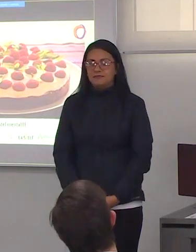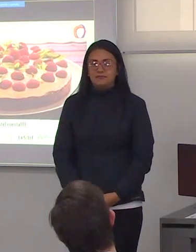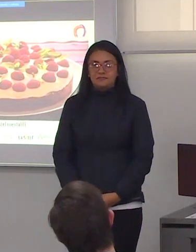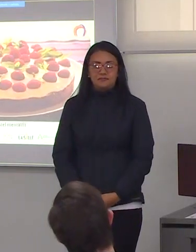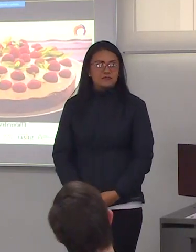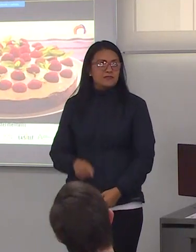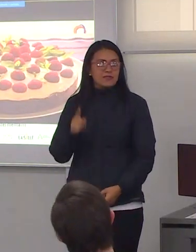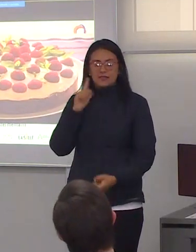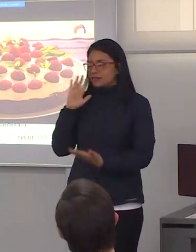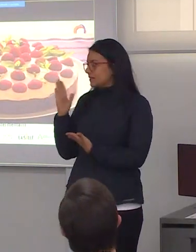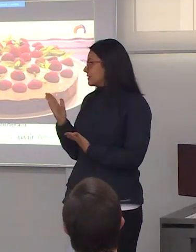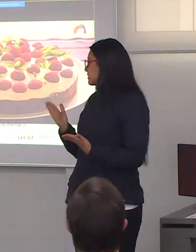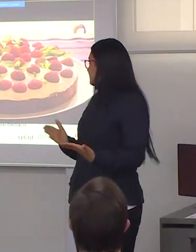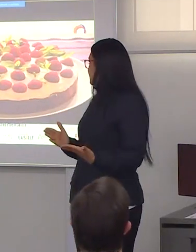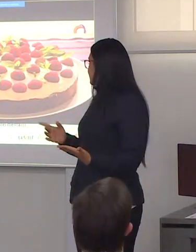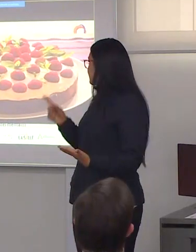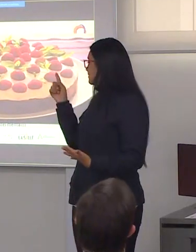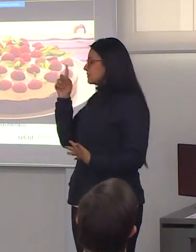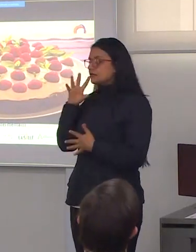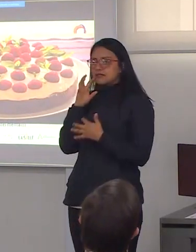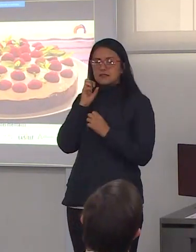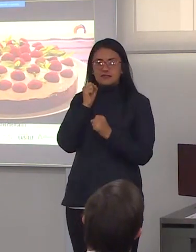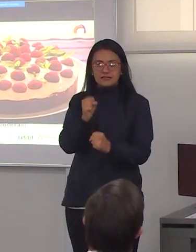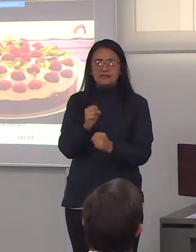les traje esto para antojarlos